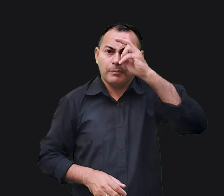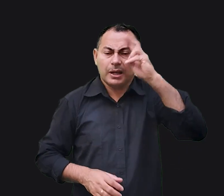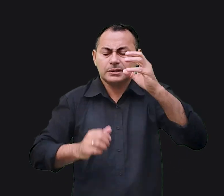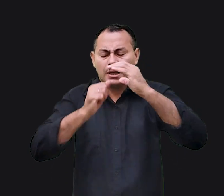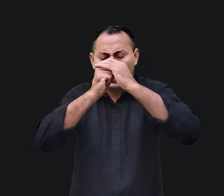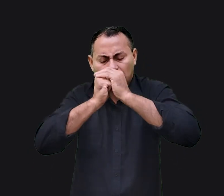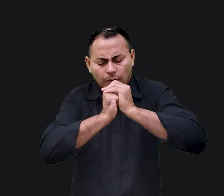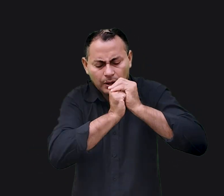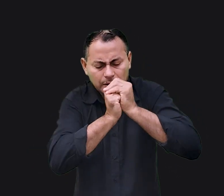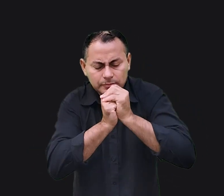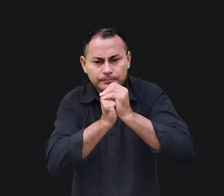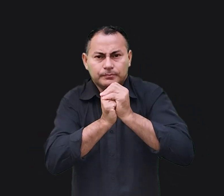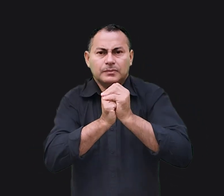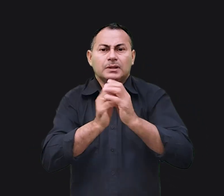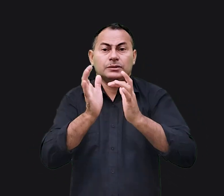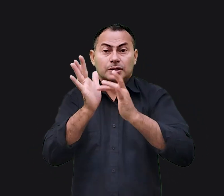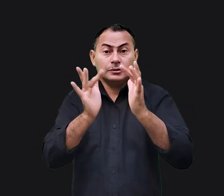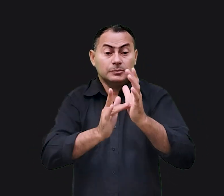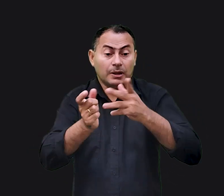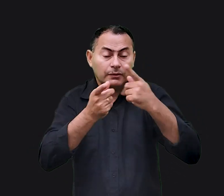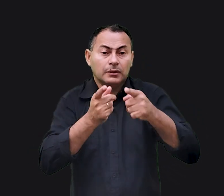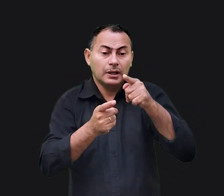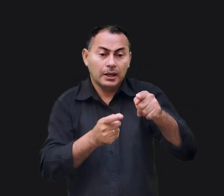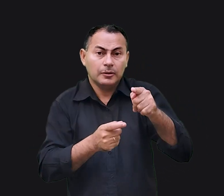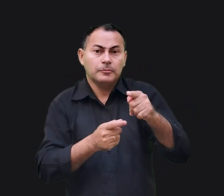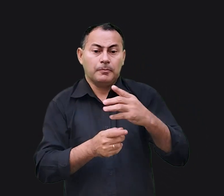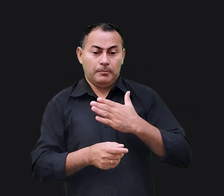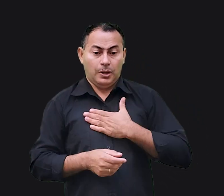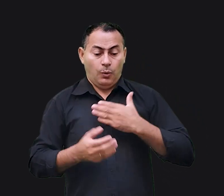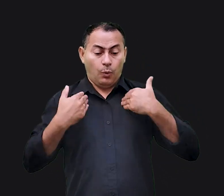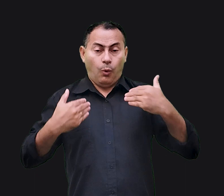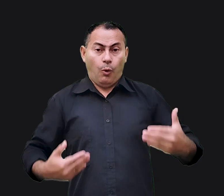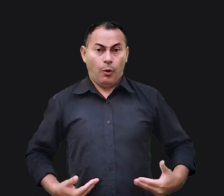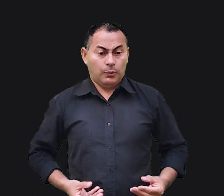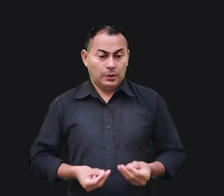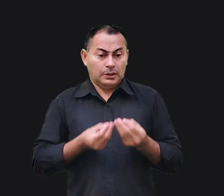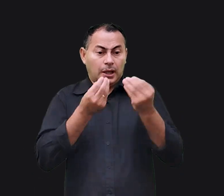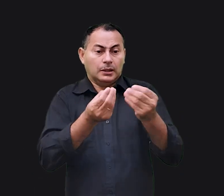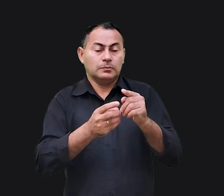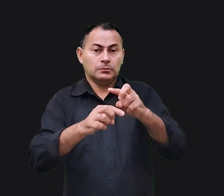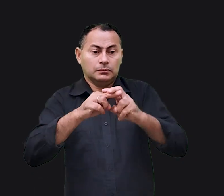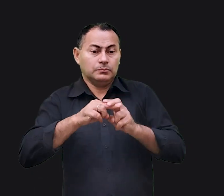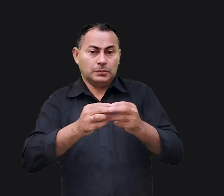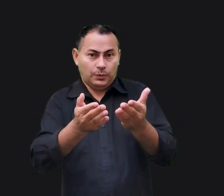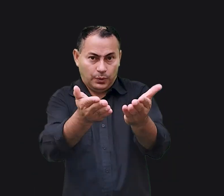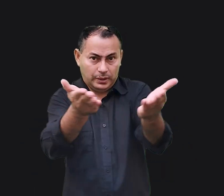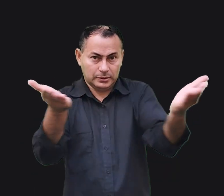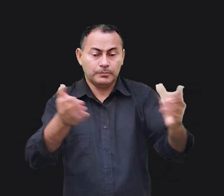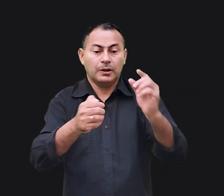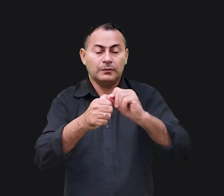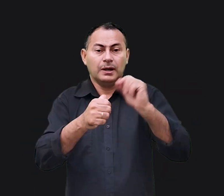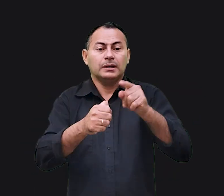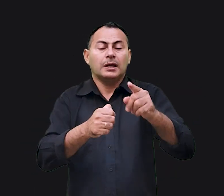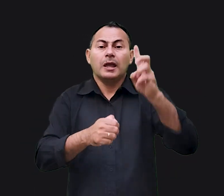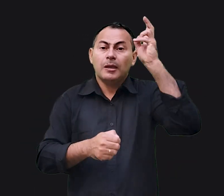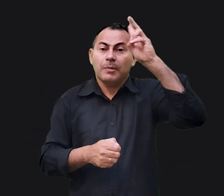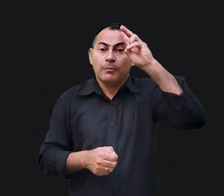adorassem. Jesus disse: "Isto é o meu corpo dado em favor de vocês. Façam isto em memória de